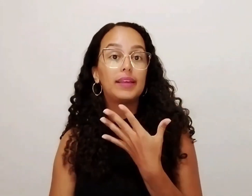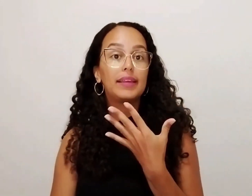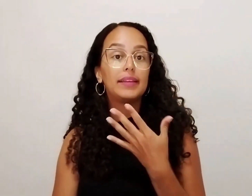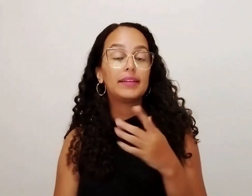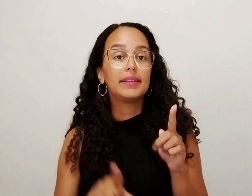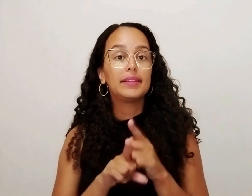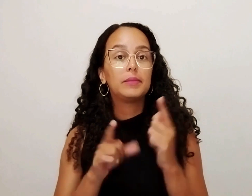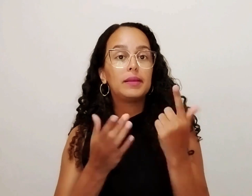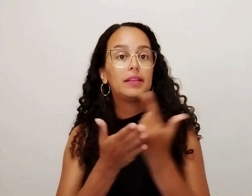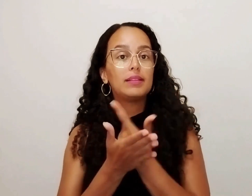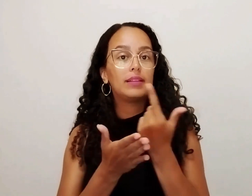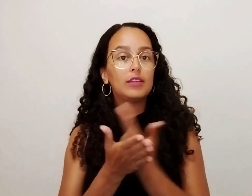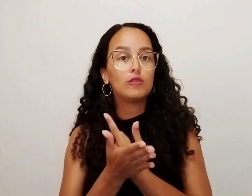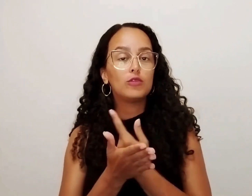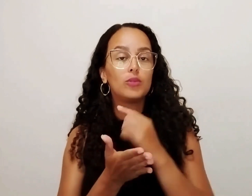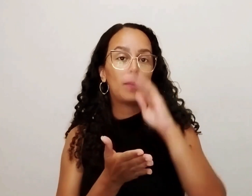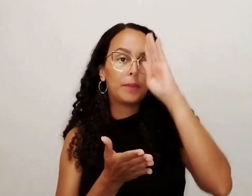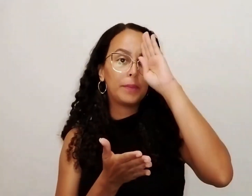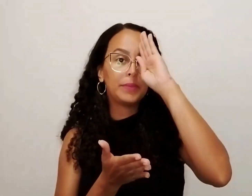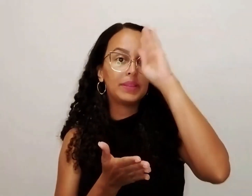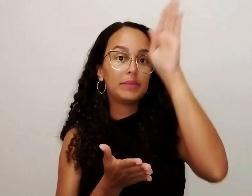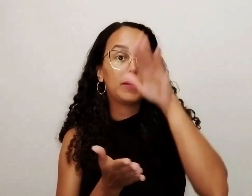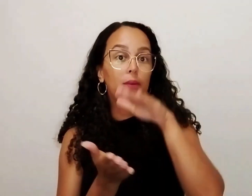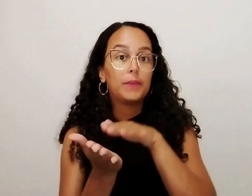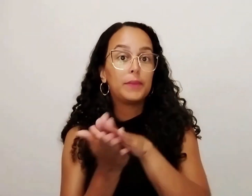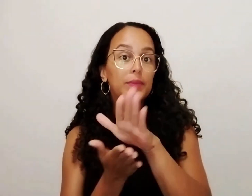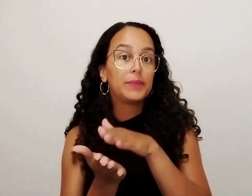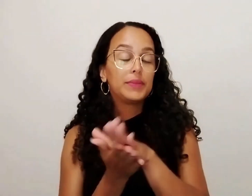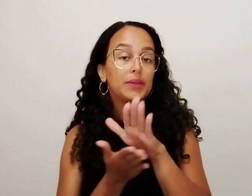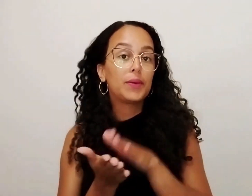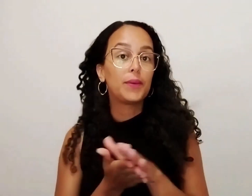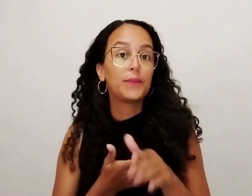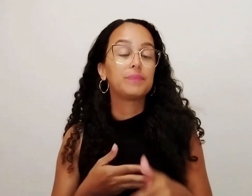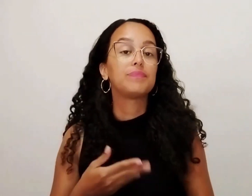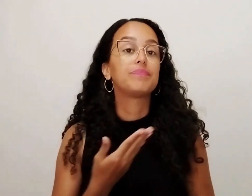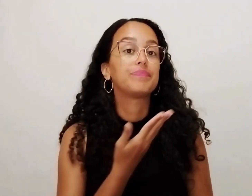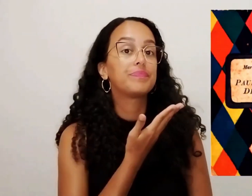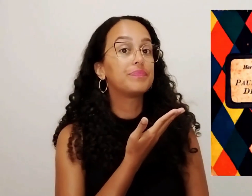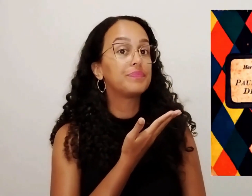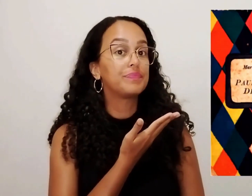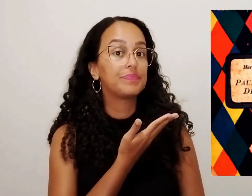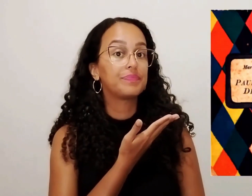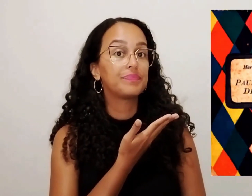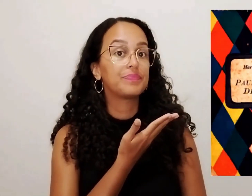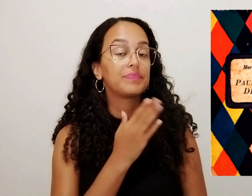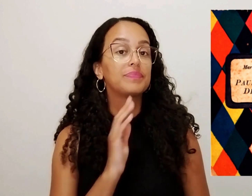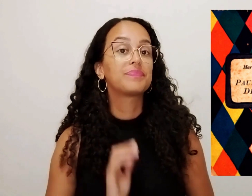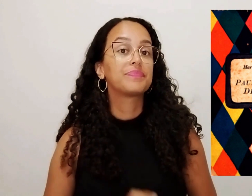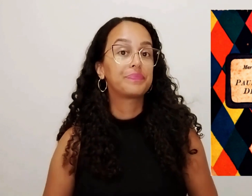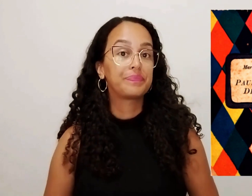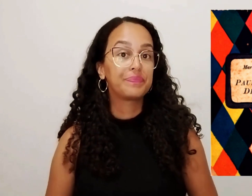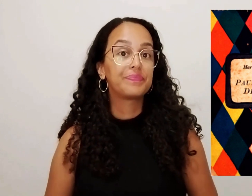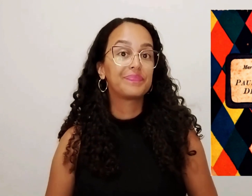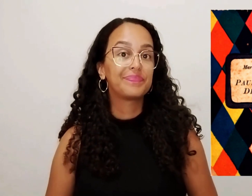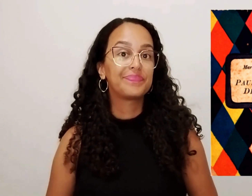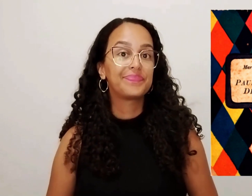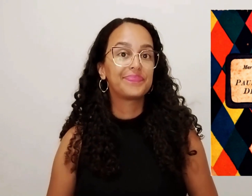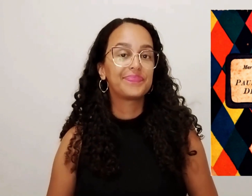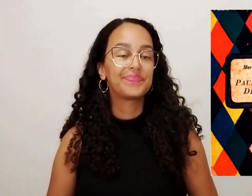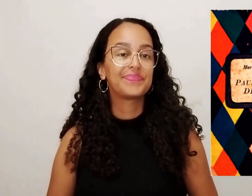que se tornou um marco para a literatura brasileira moderna. Enquanto na